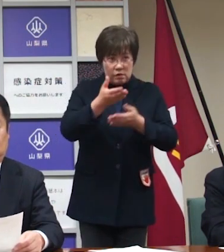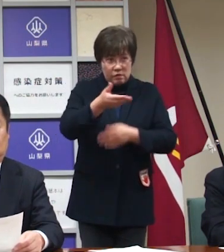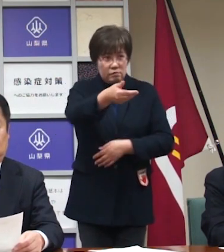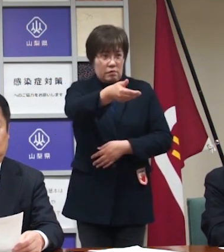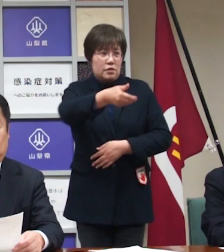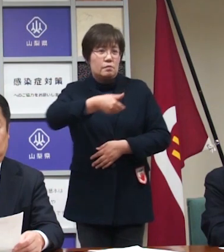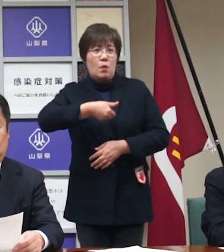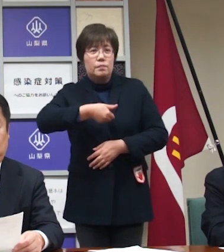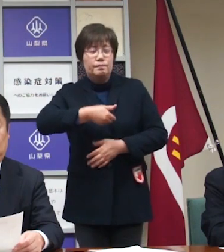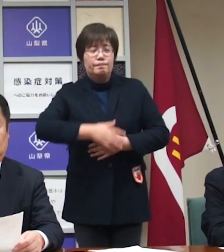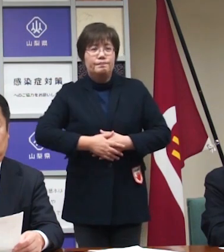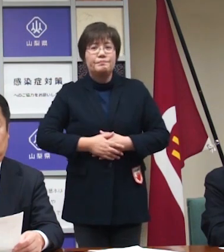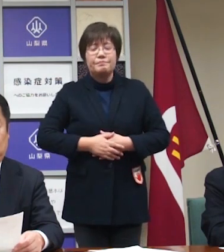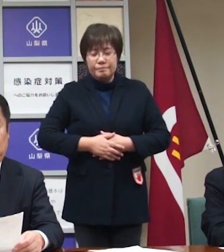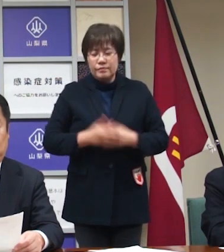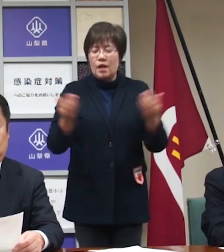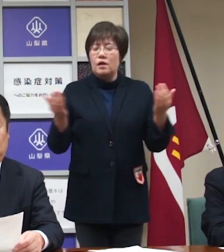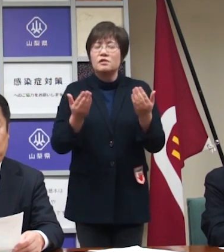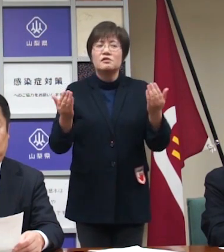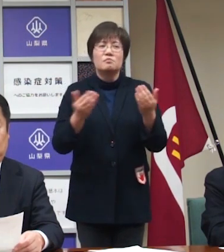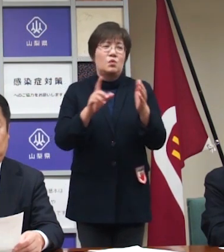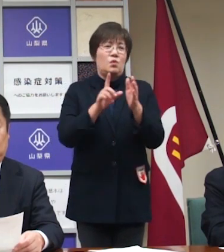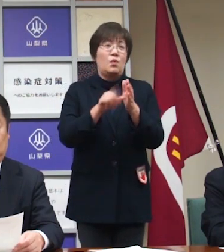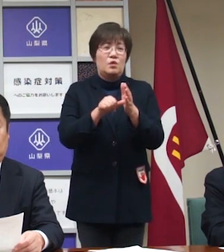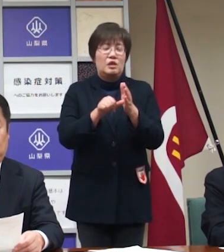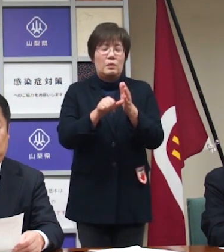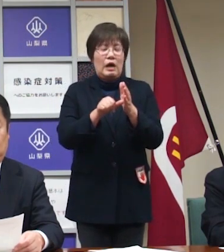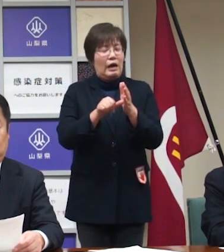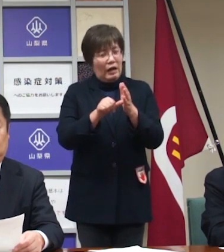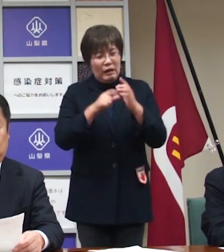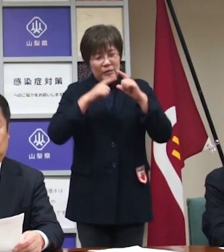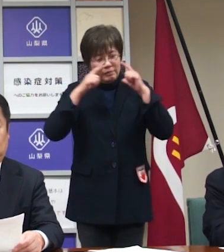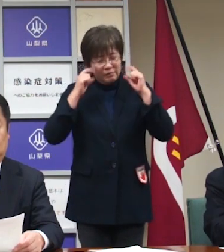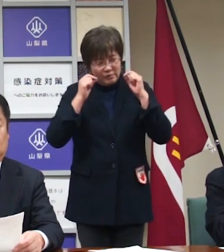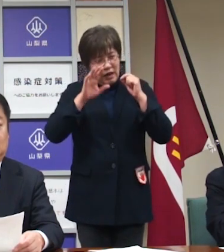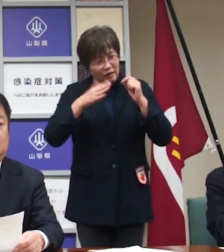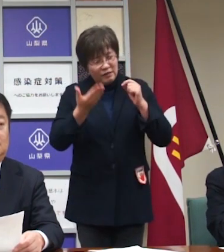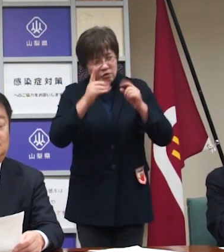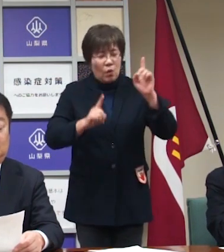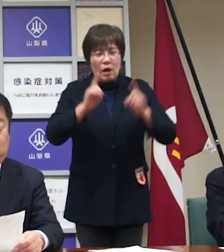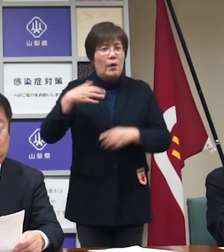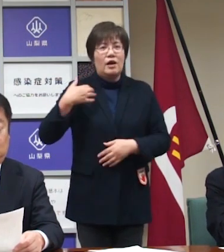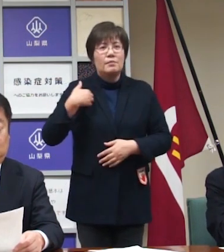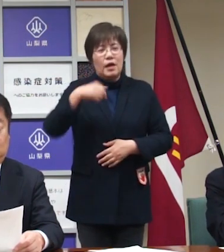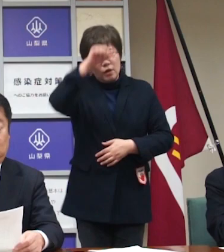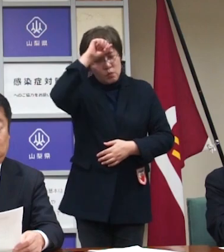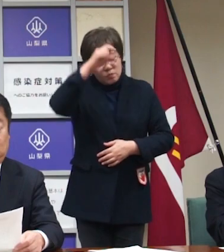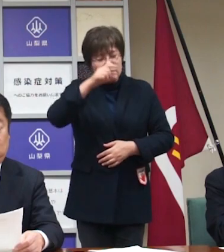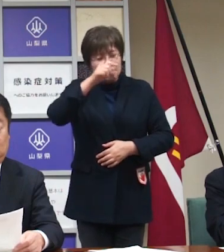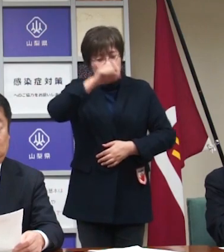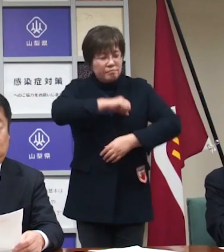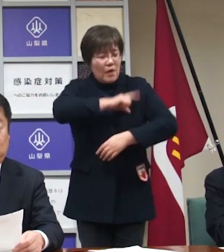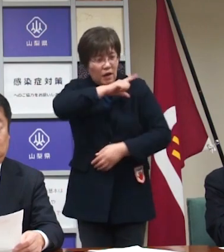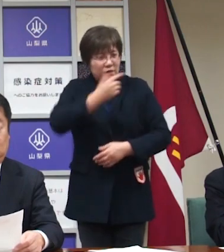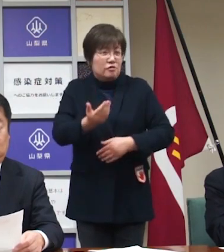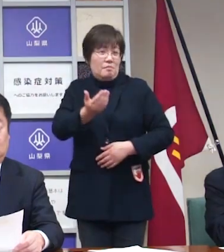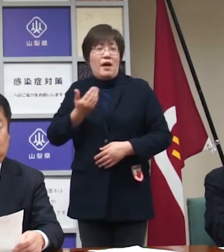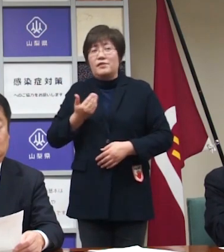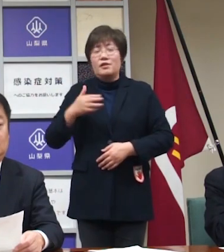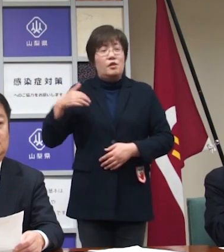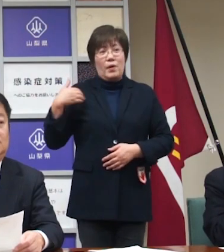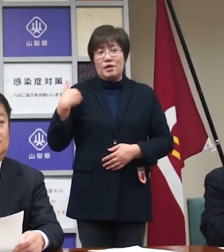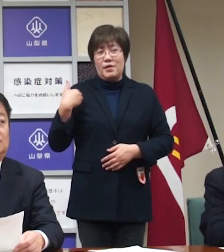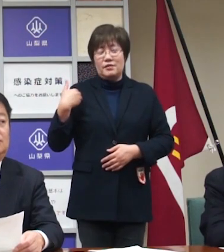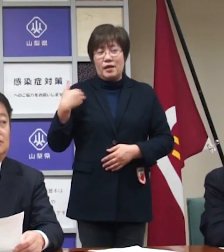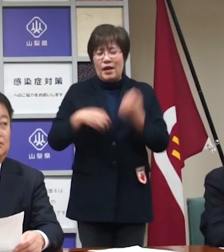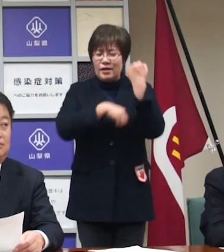か。 勤務時は分かりません。要するに発症前なので。そして知事からもありましたように、基